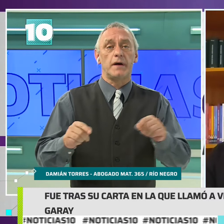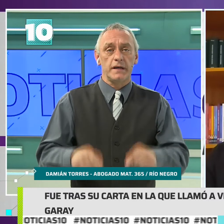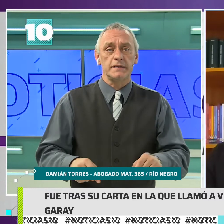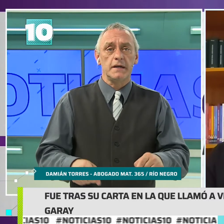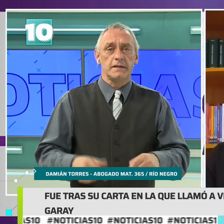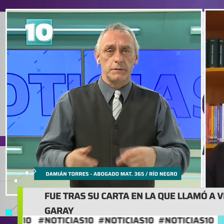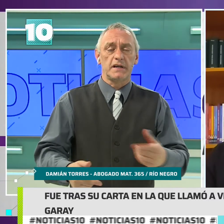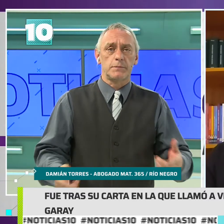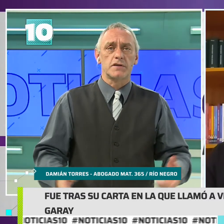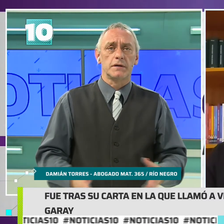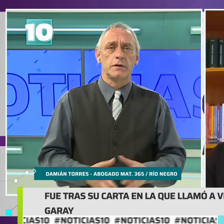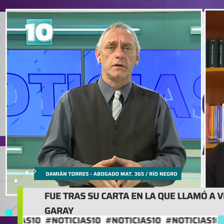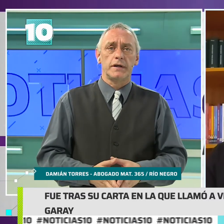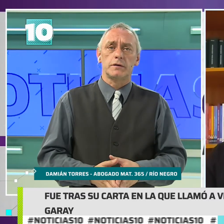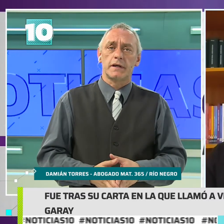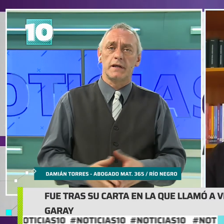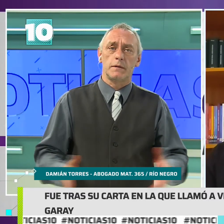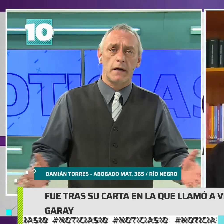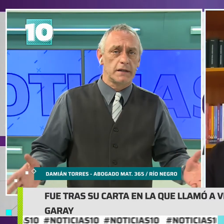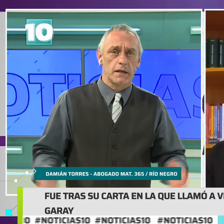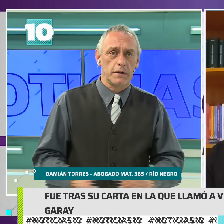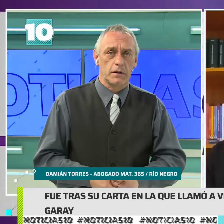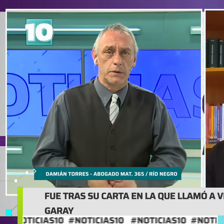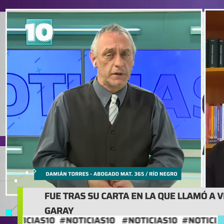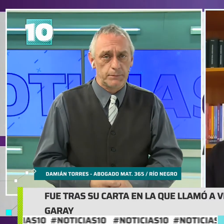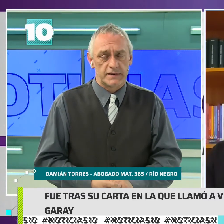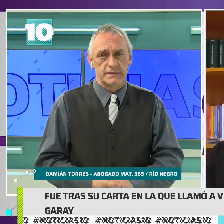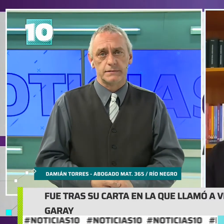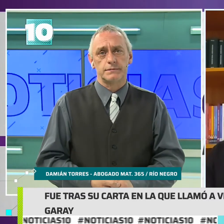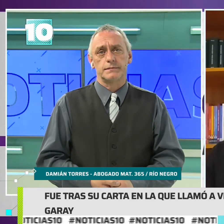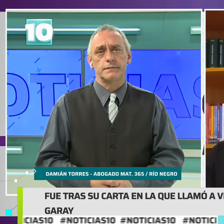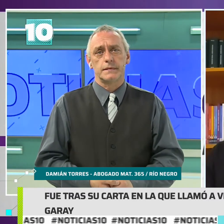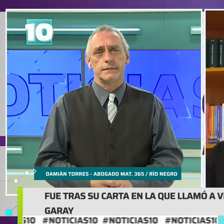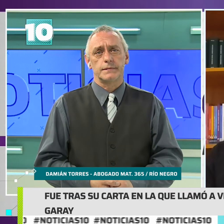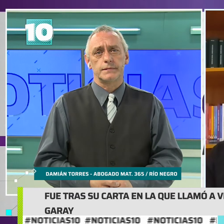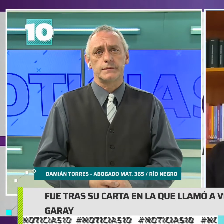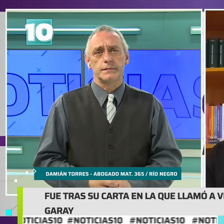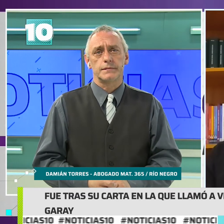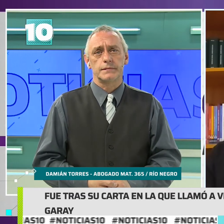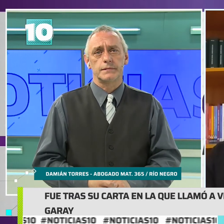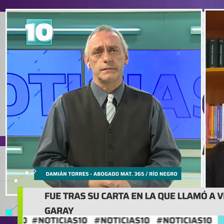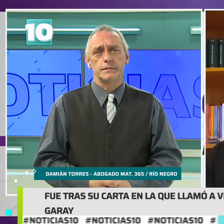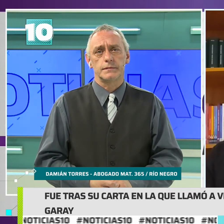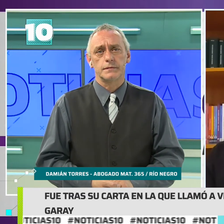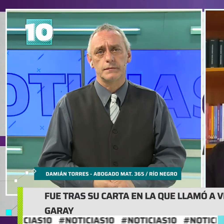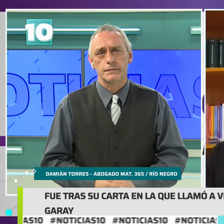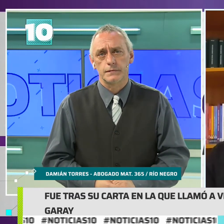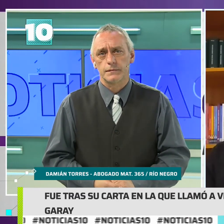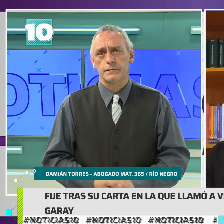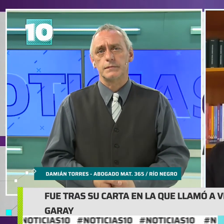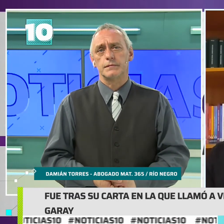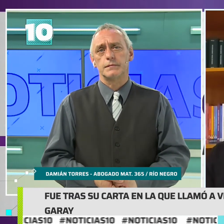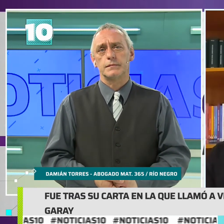y el país terminen apoyando, ¿no?, esto que es nada más y nada menos que vivir en paz. Sí, totalmente, porque lo que se busca